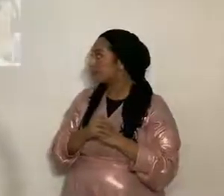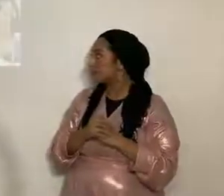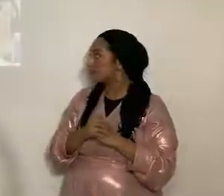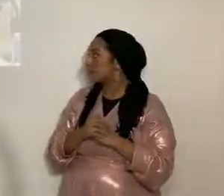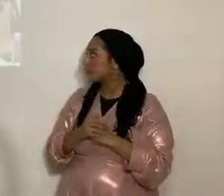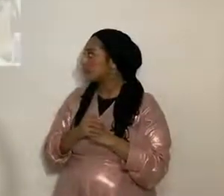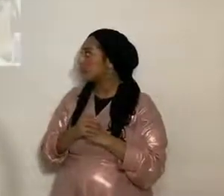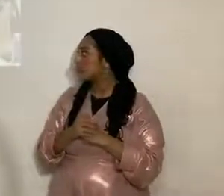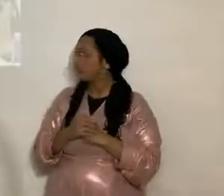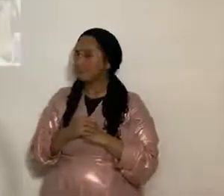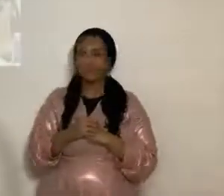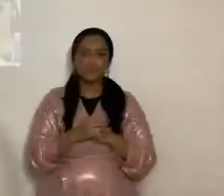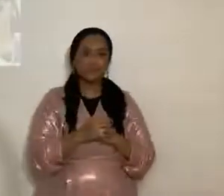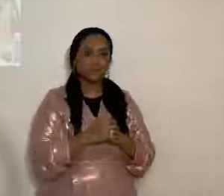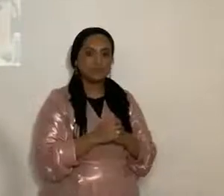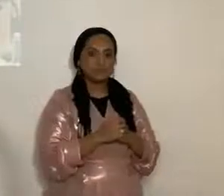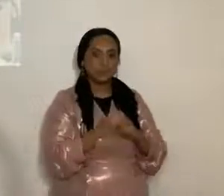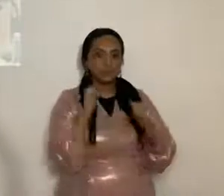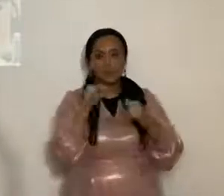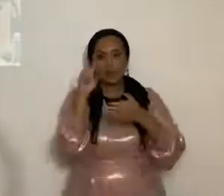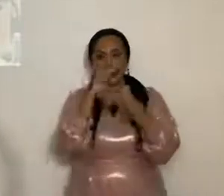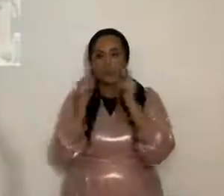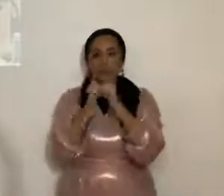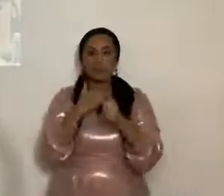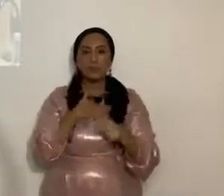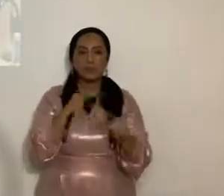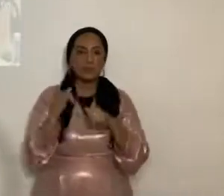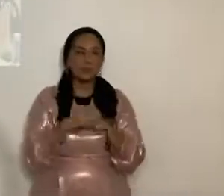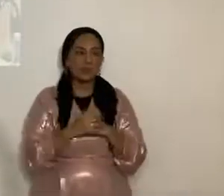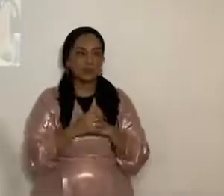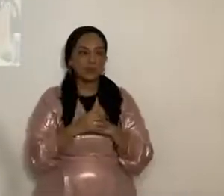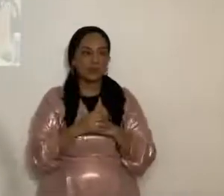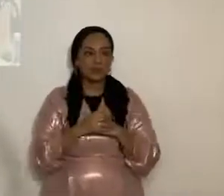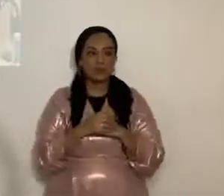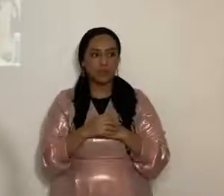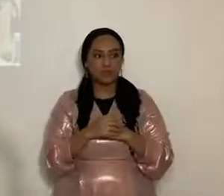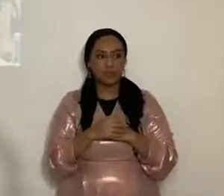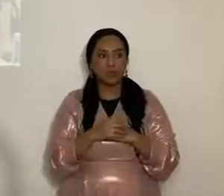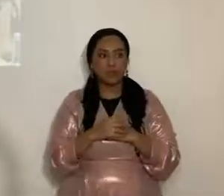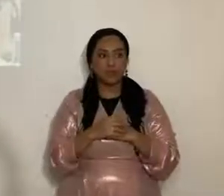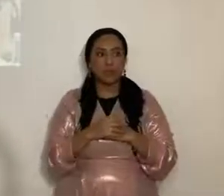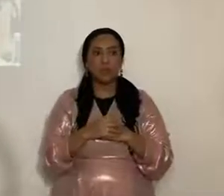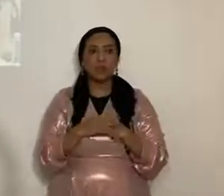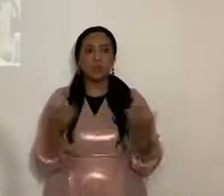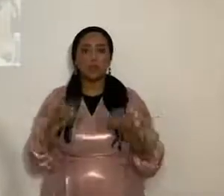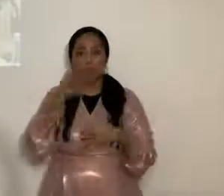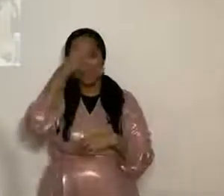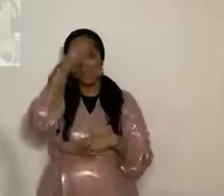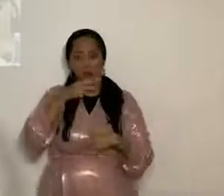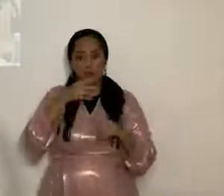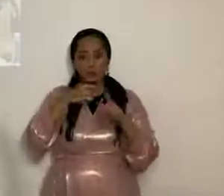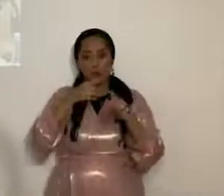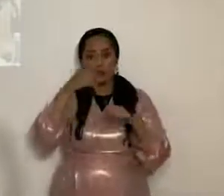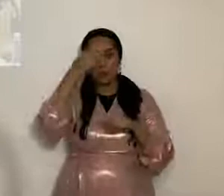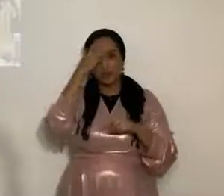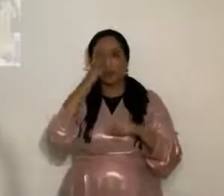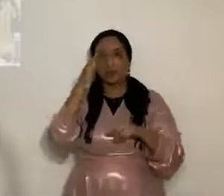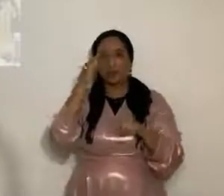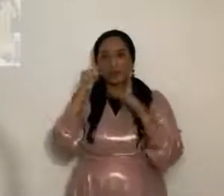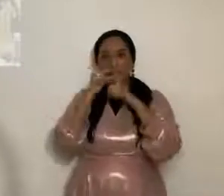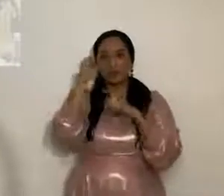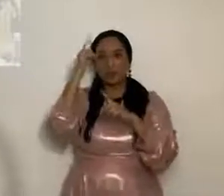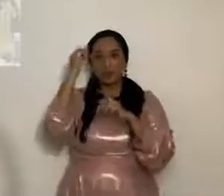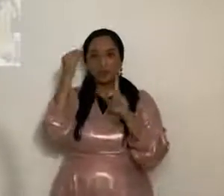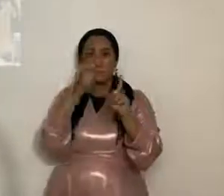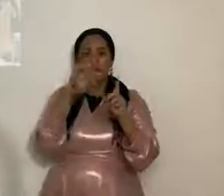ir anotando o leyéndolos conmigo. Primera de Reyes capítulo 13, verso 1. He aquí un varón de Elohim, por palabra de Yahweh, vino